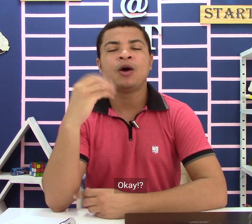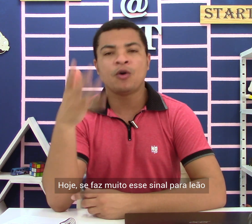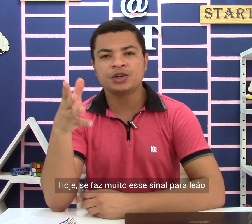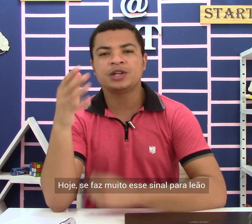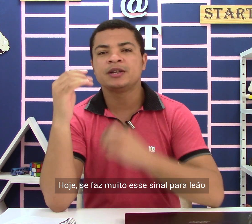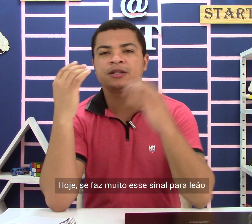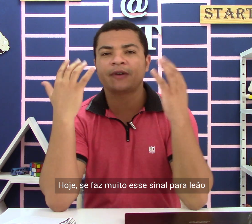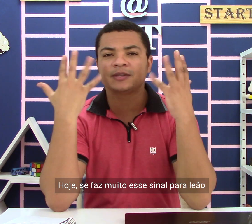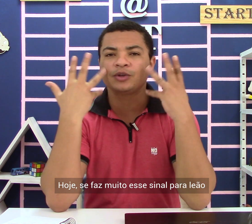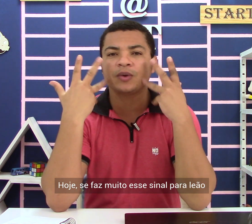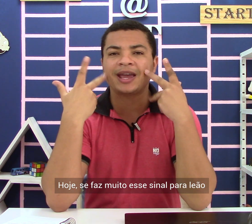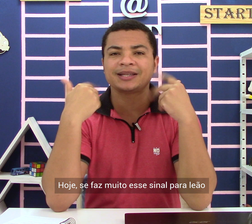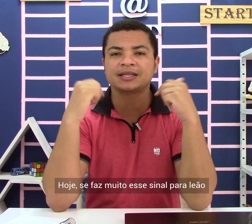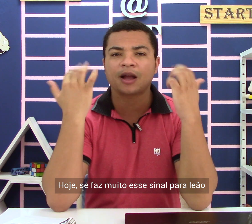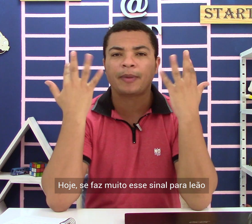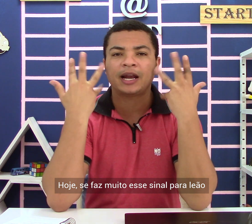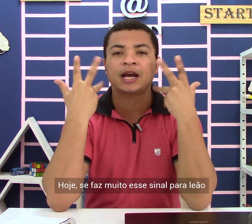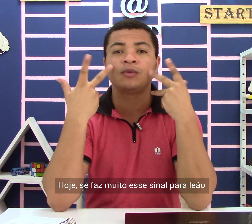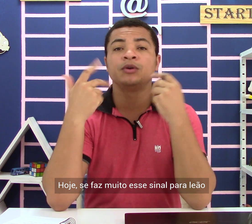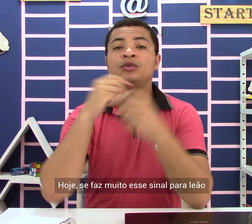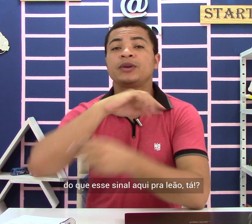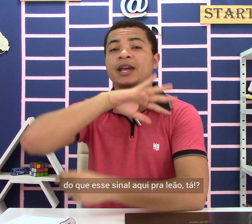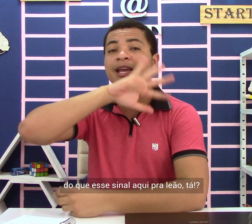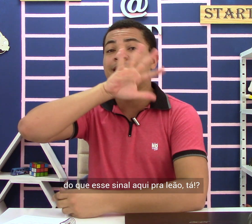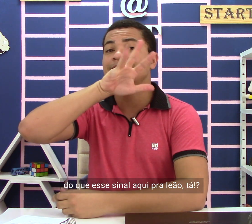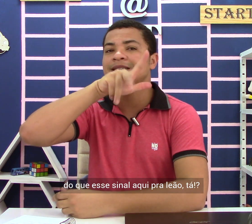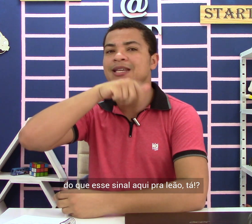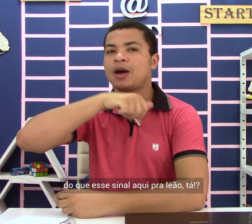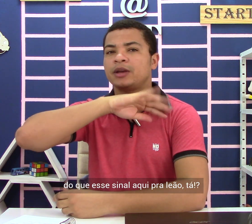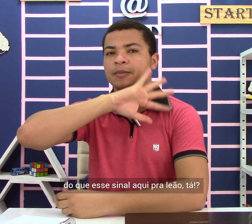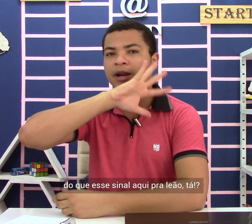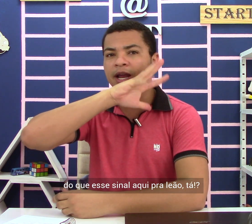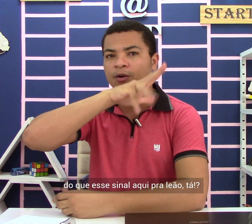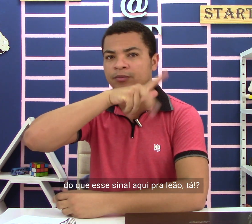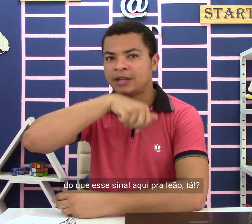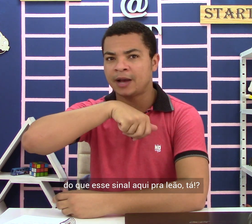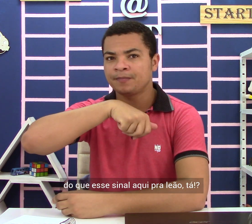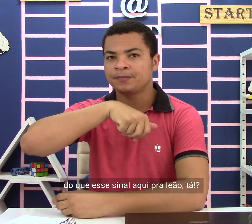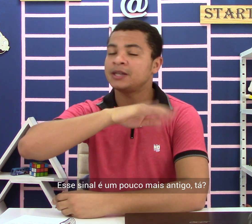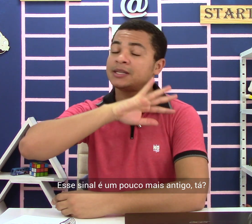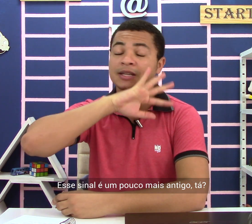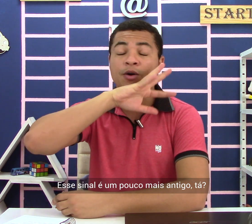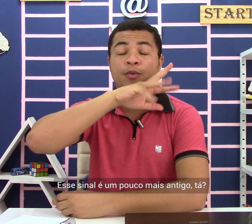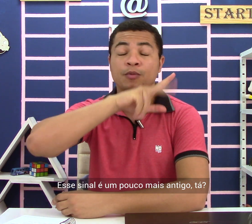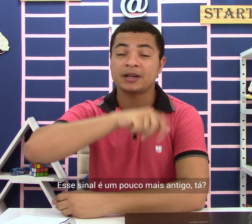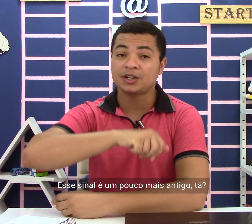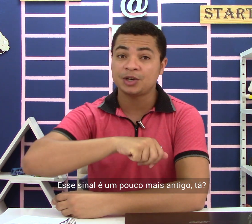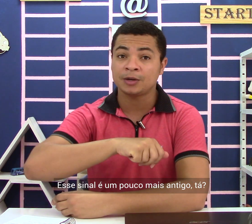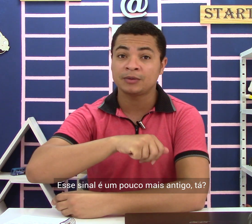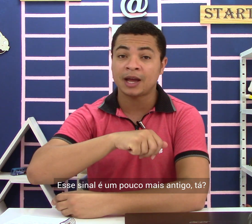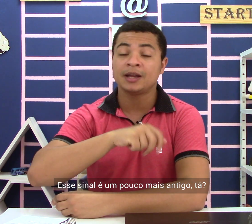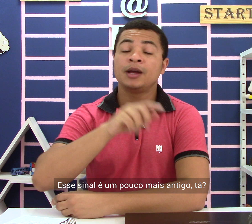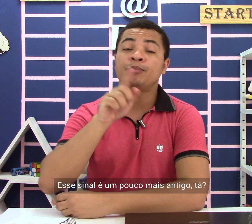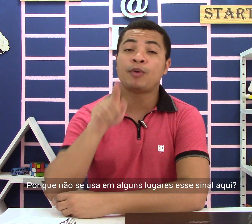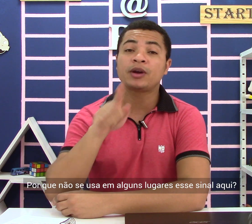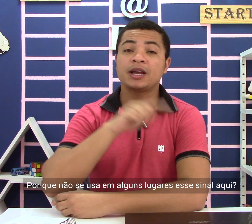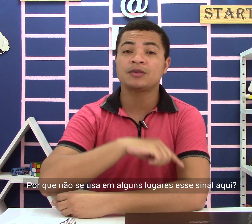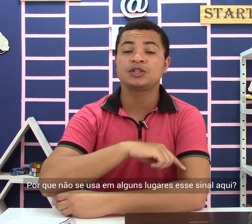Hoje se faz muito esse sinal pra leão do que esse sinal aqui pra leão, tá? Esse sinal é um pouco mais antigo, tá? Por que não se